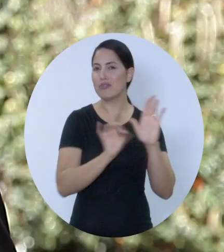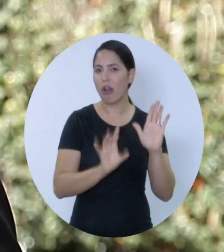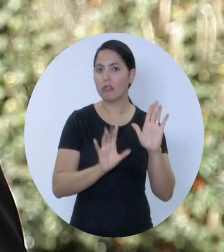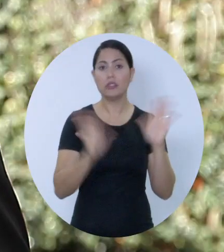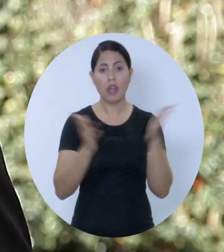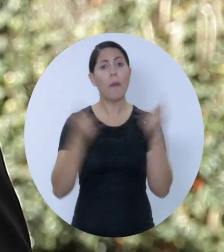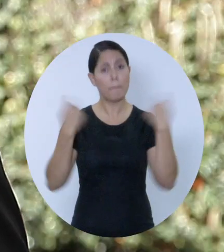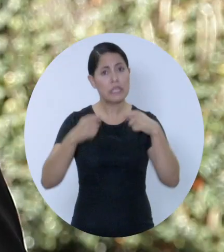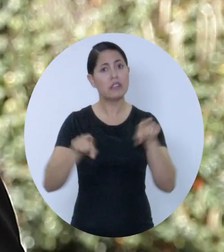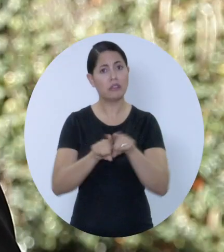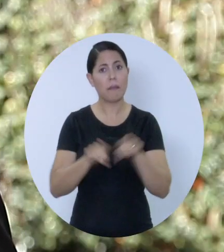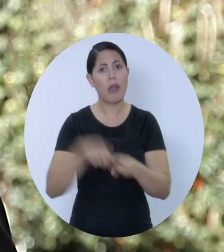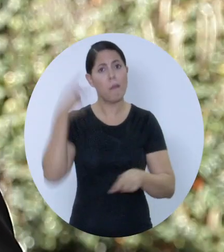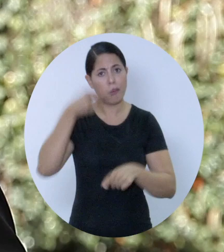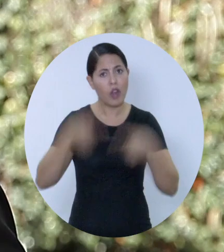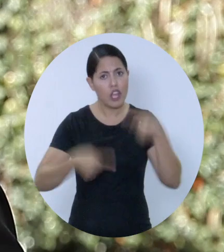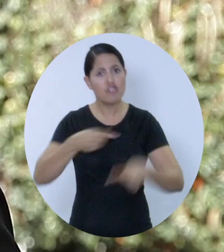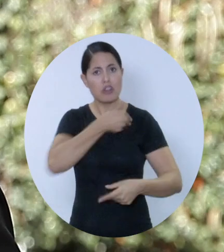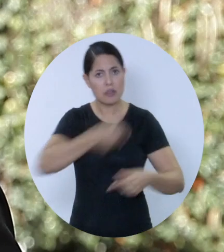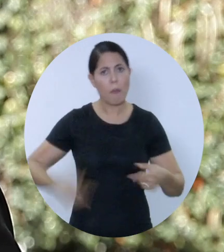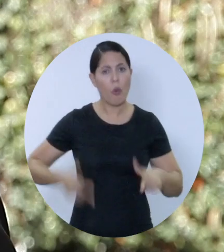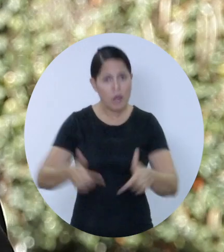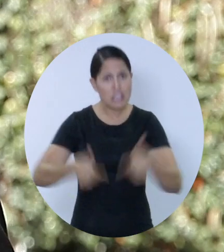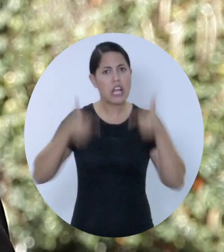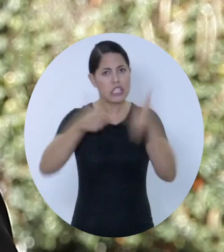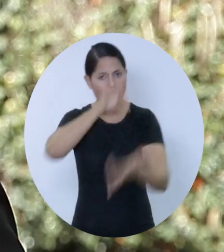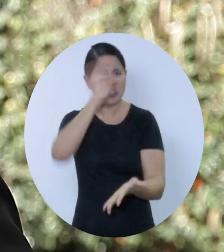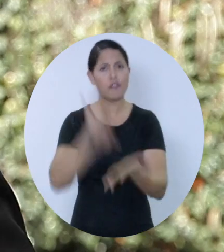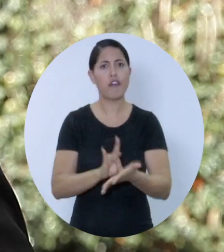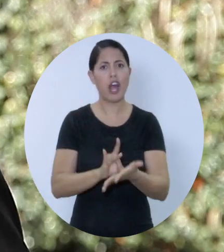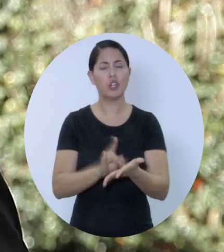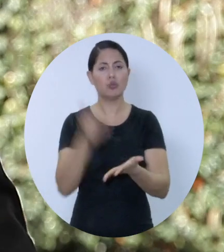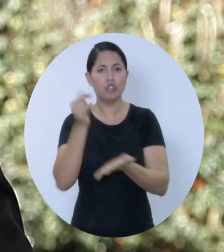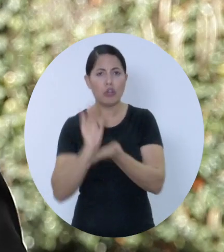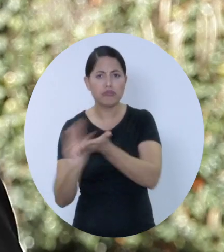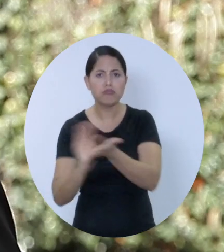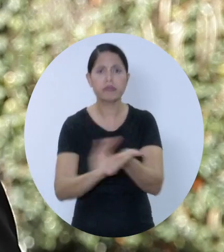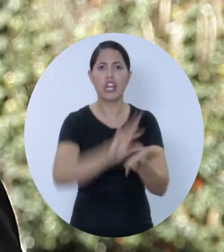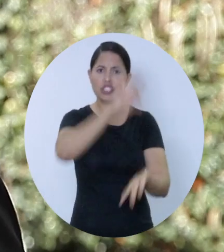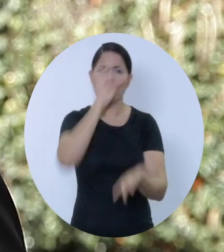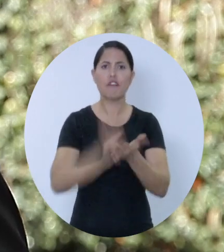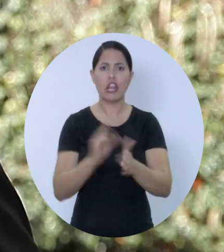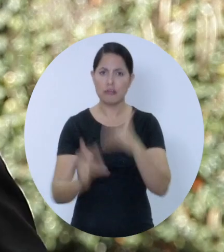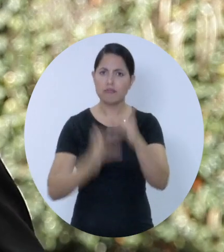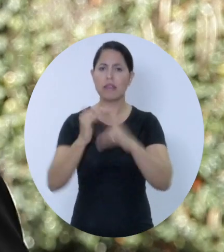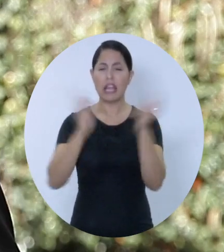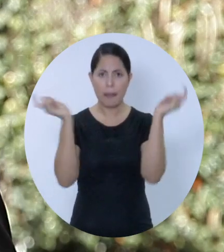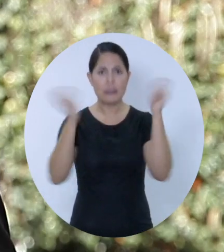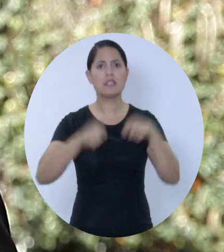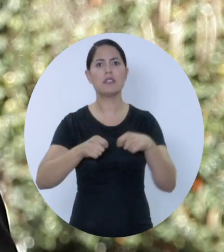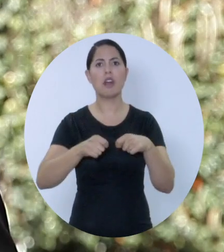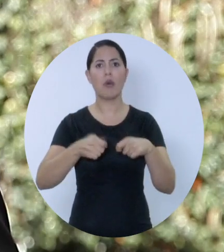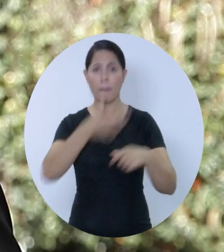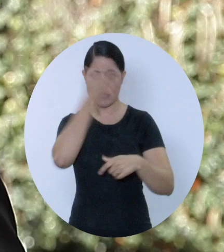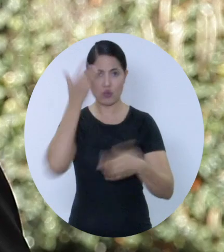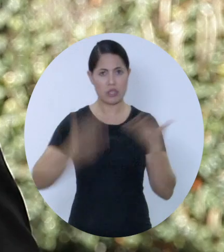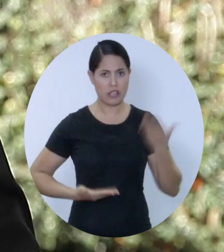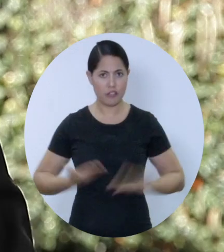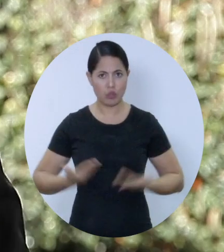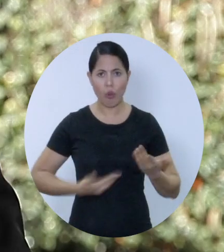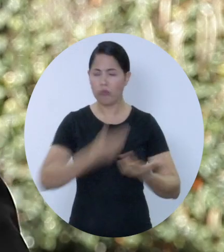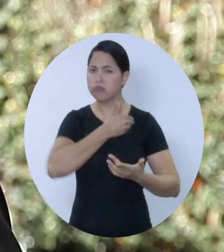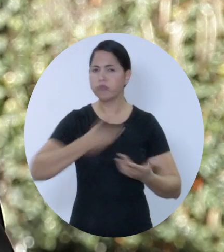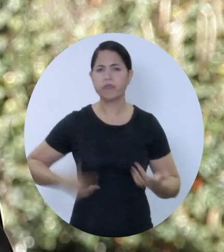basta. O que nós precisamos agora são de políticas públicas, são de recursos orçamentários e de uma extensa capacitação